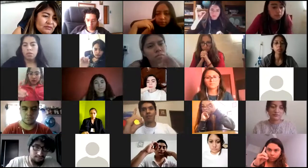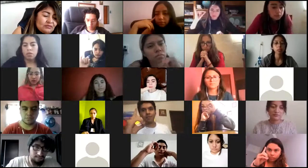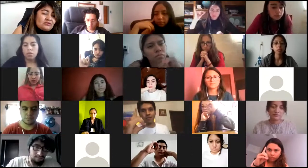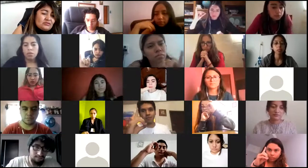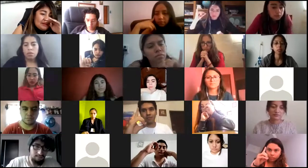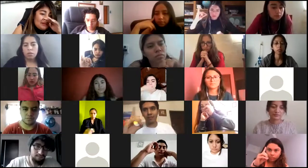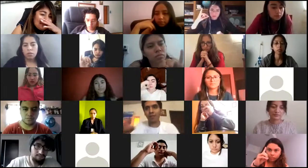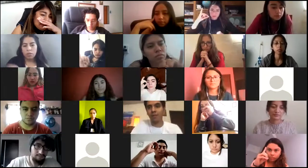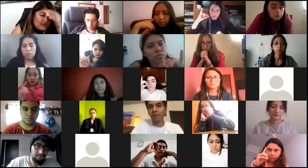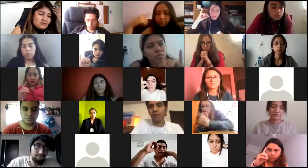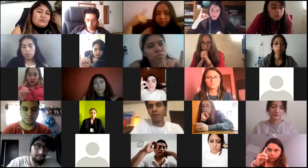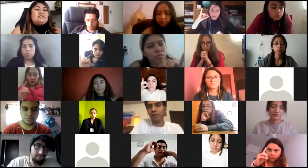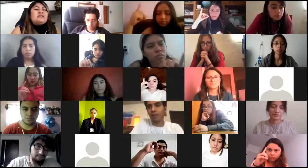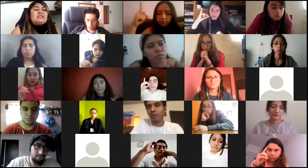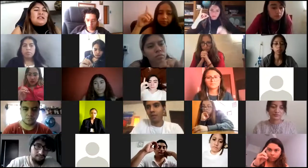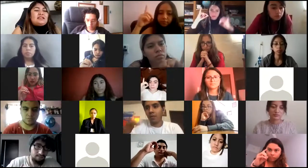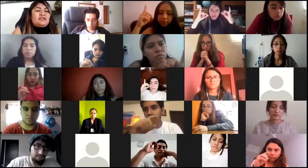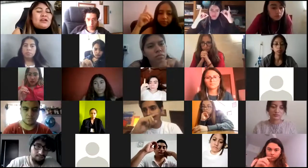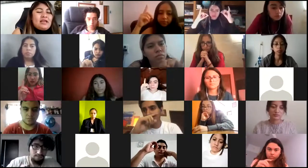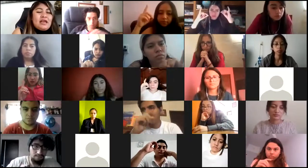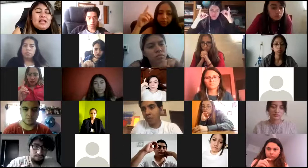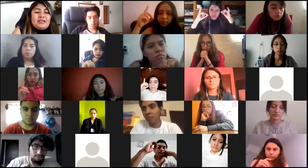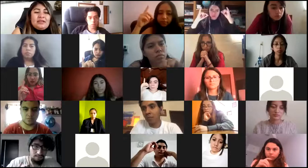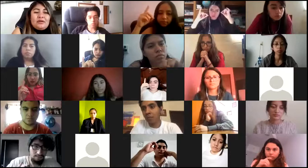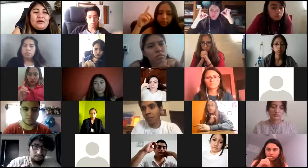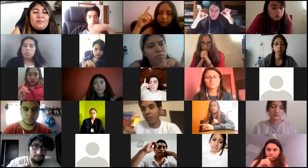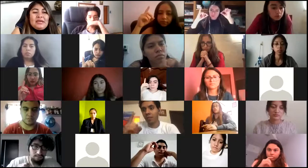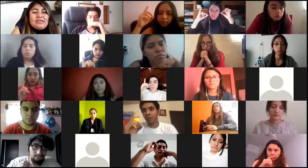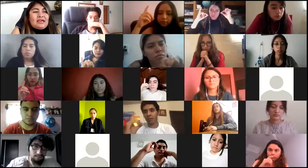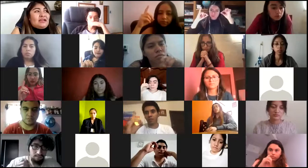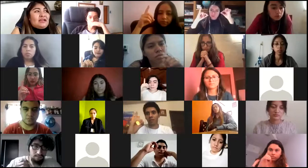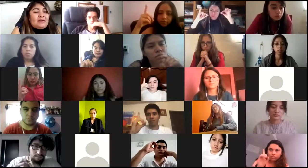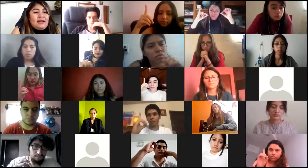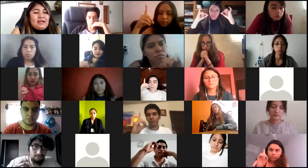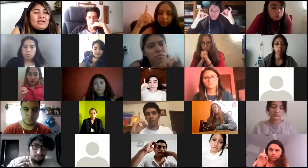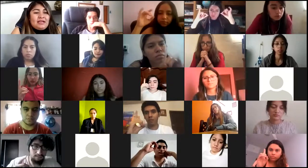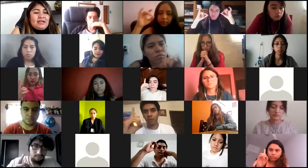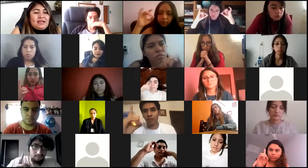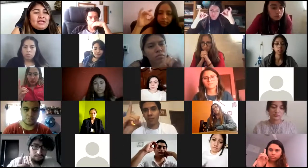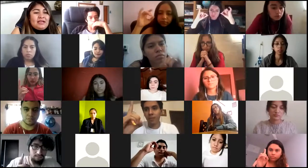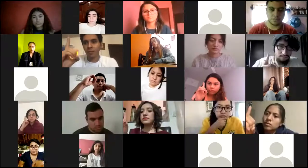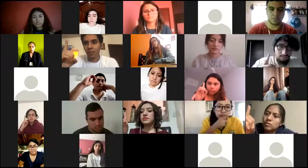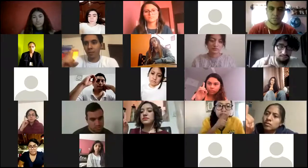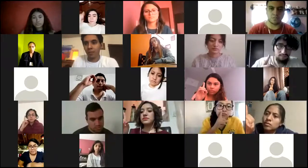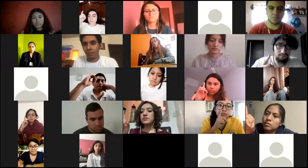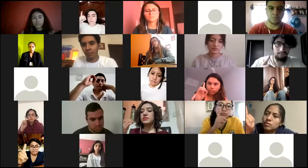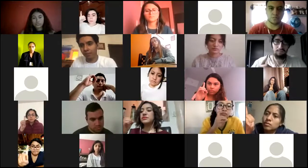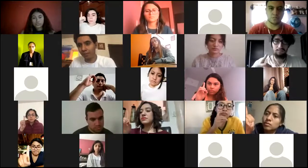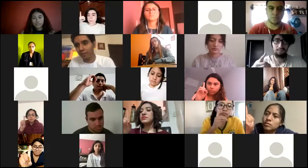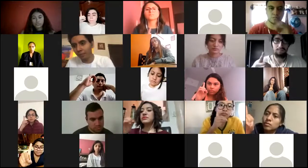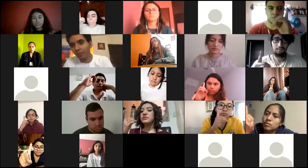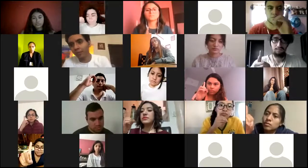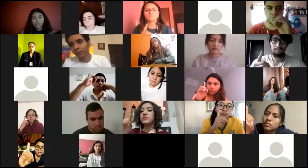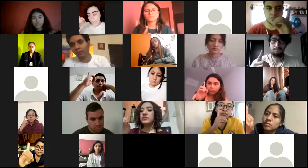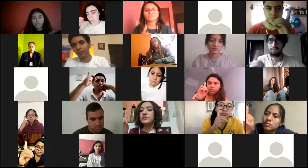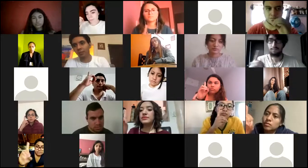dice algunos, lo que han visto en sus videos es que la hicieron con el dedo meñique arriba y recuerden que es el dedo índice. Sí,